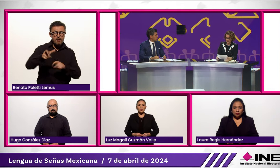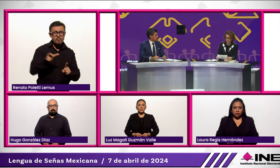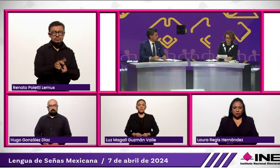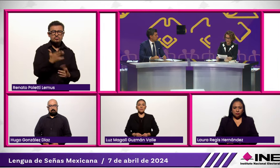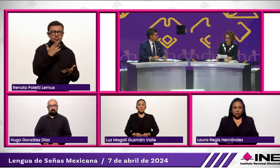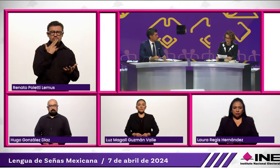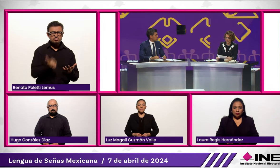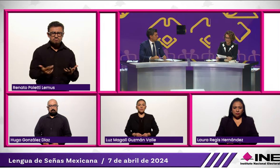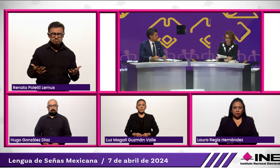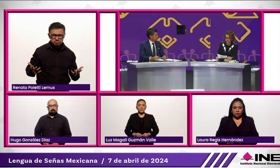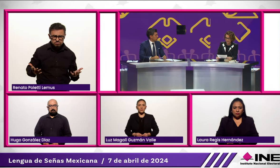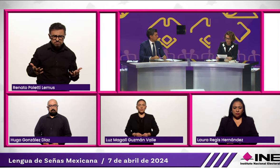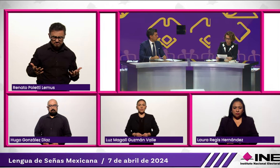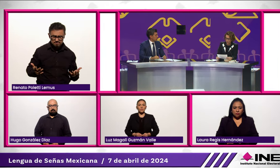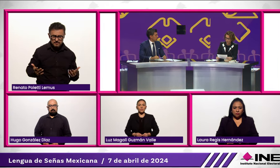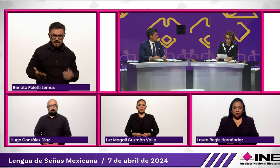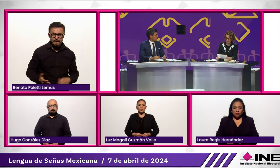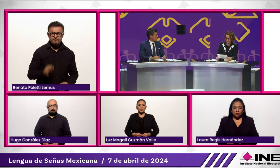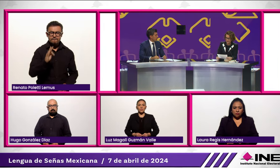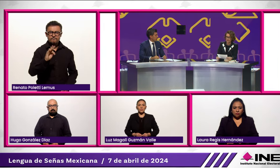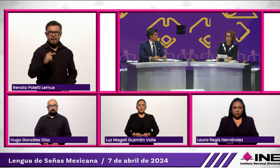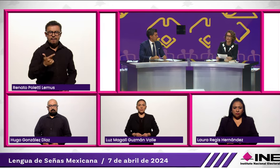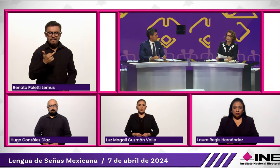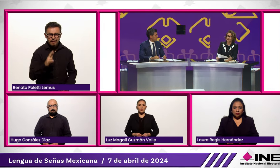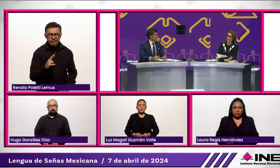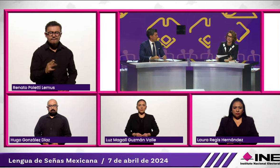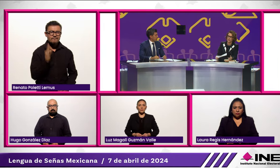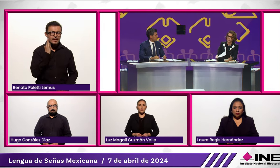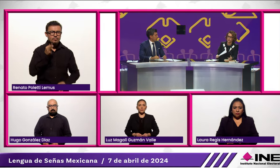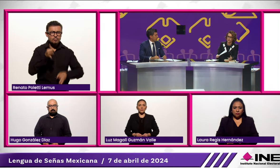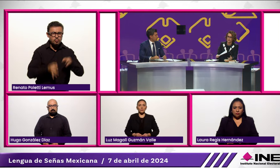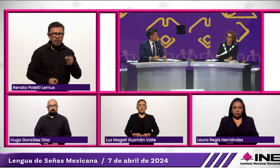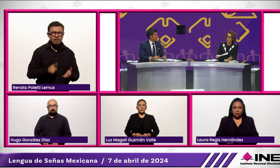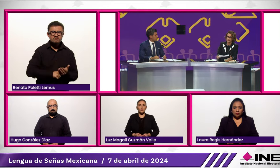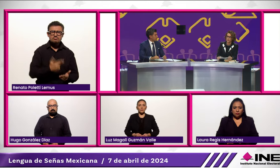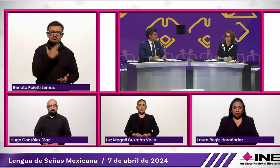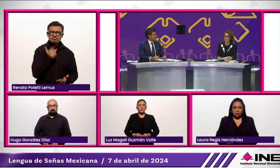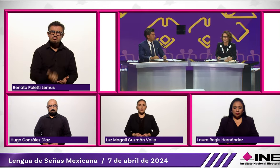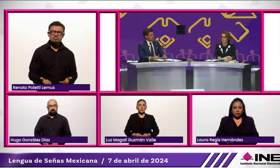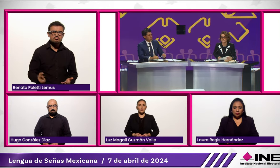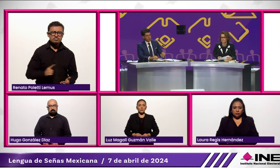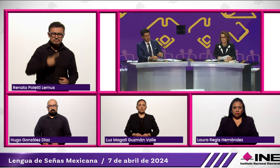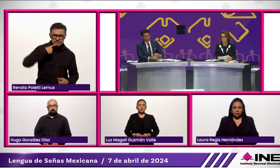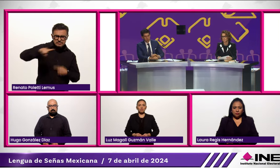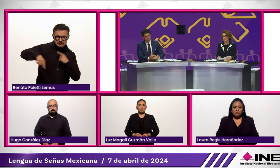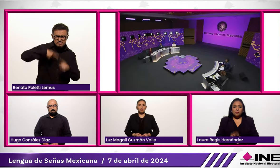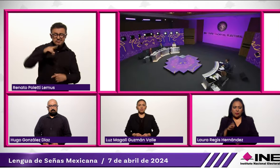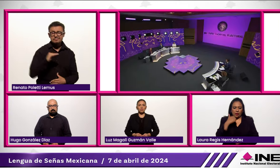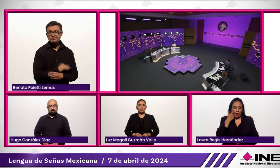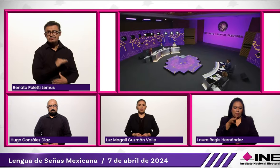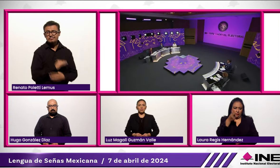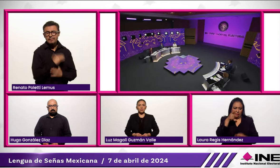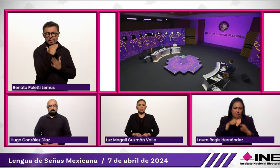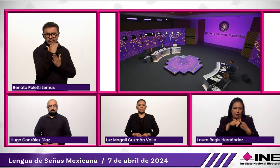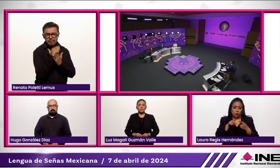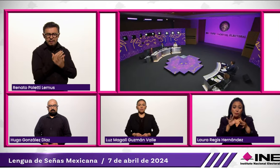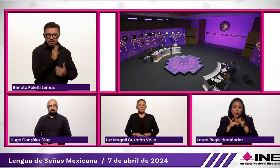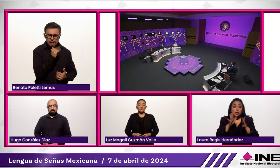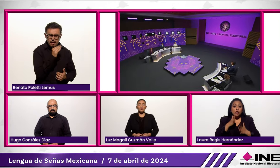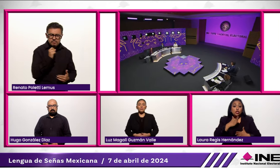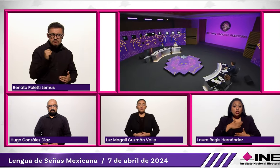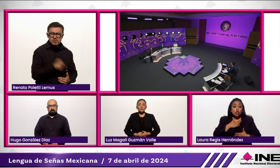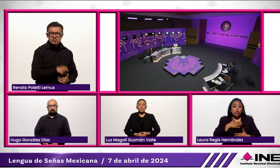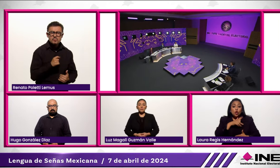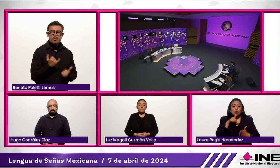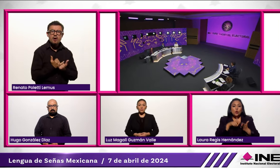las fiscalías especializadas tampoco han incidido en bajar los índices? ¿Qué nos puede decir? Quisiera empezar diciendo que yo vengo